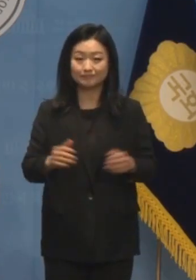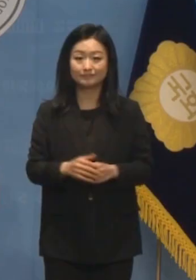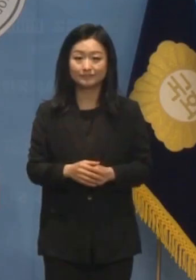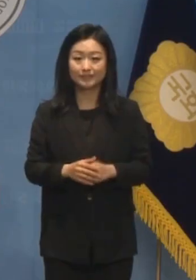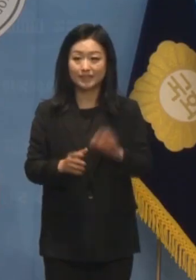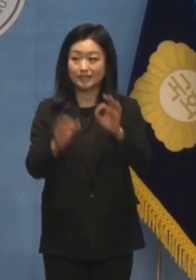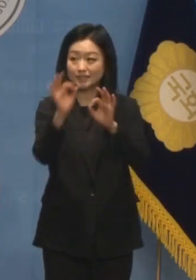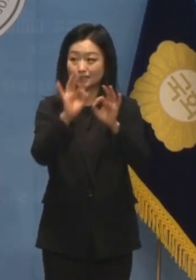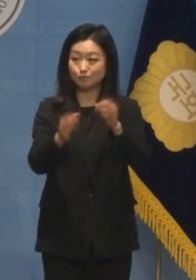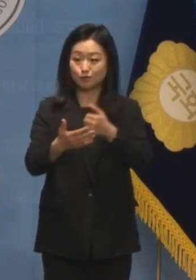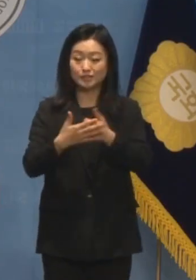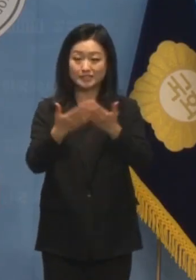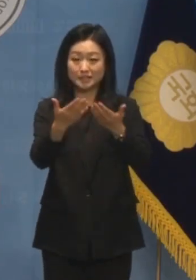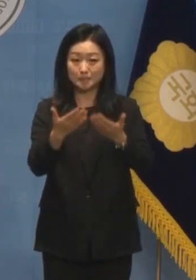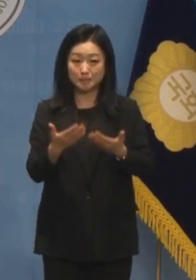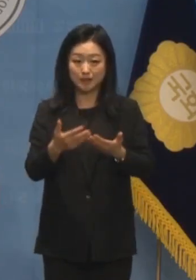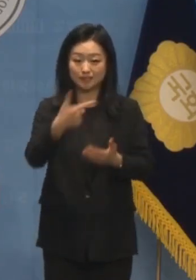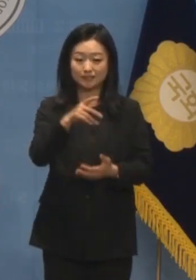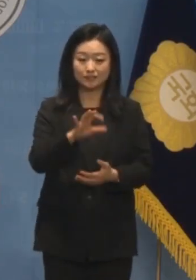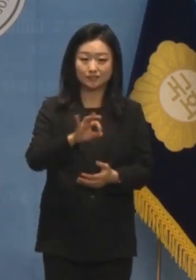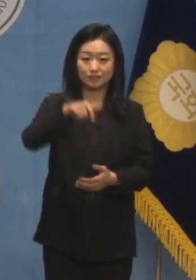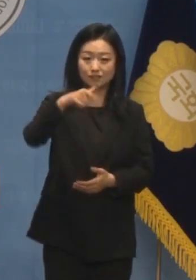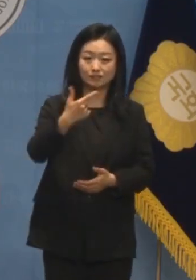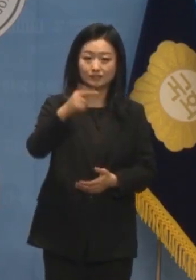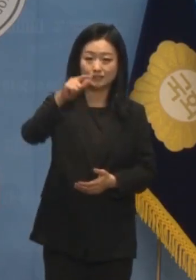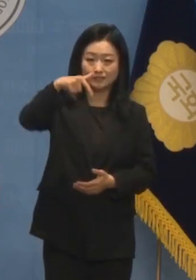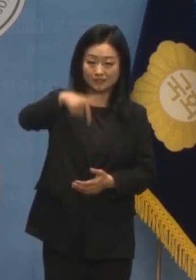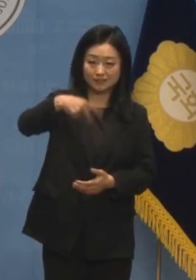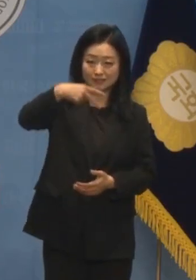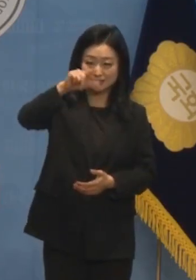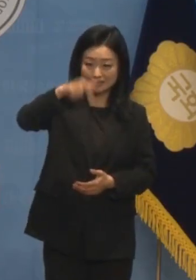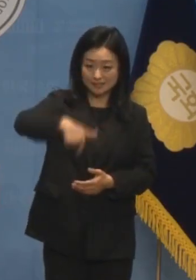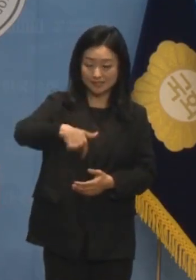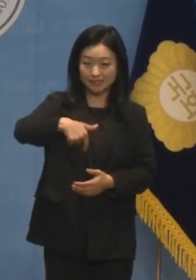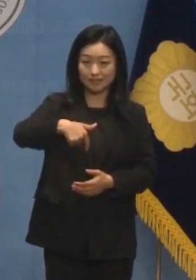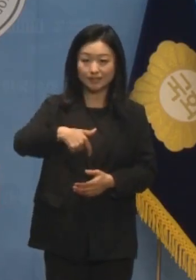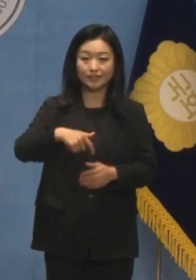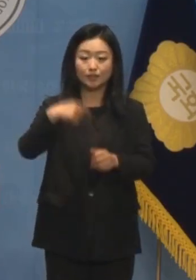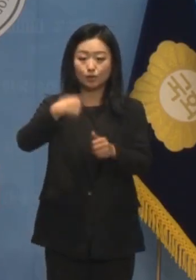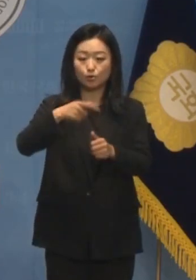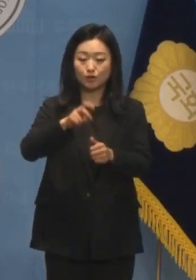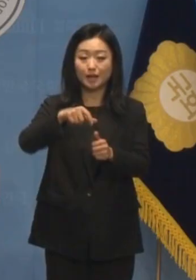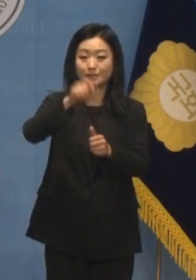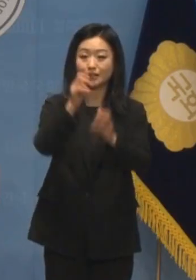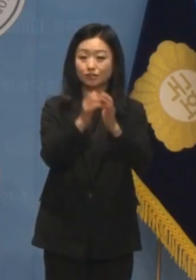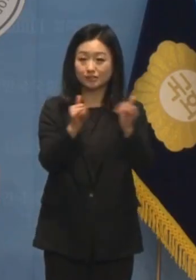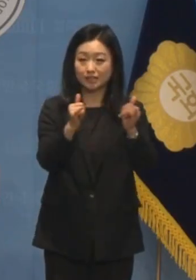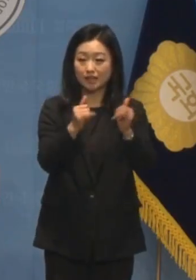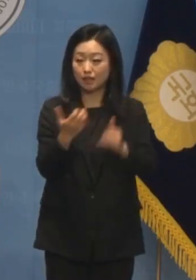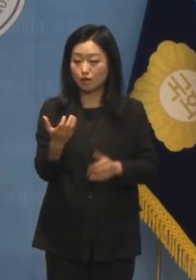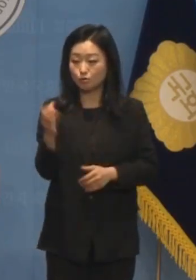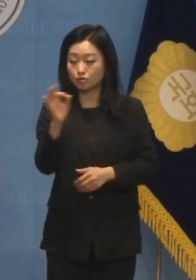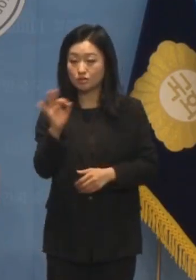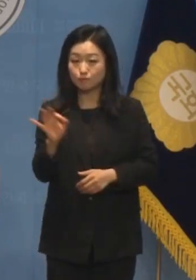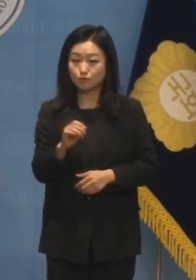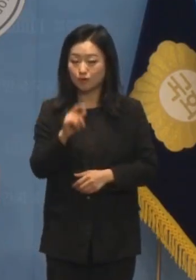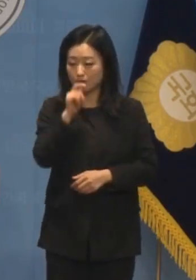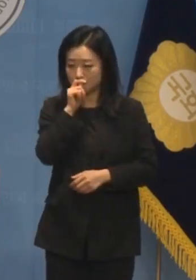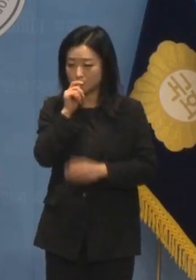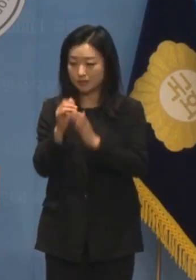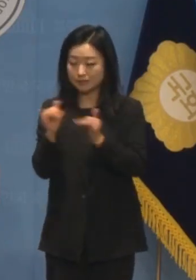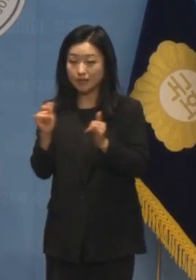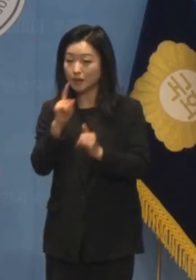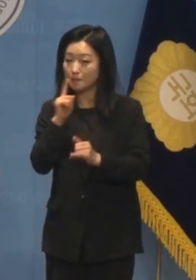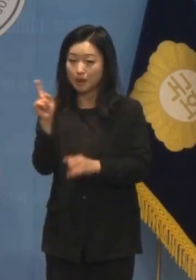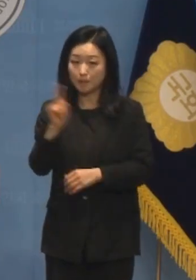10% 지지받은 정근식 서울시 교육감 당선자, 90% 무언의 유권자